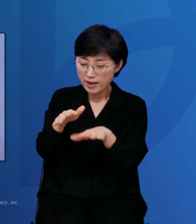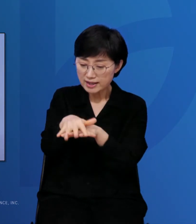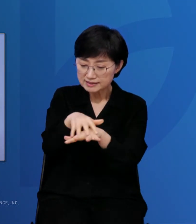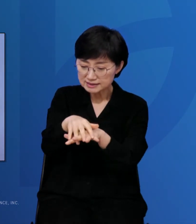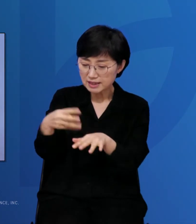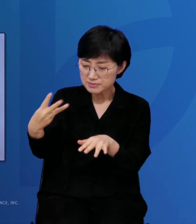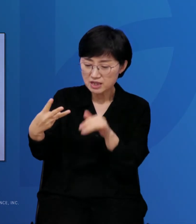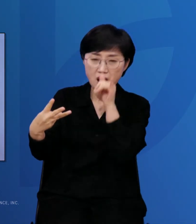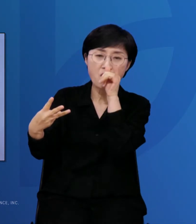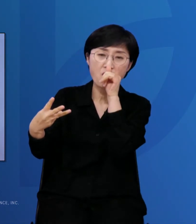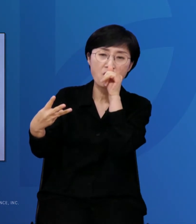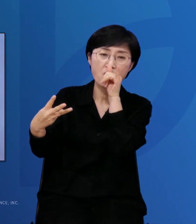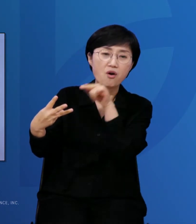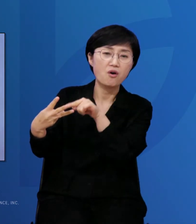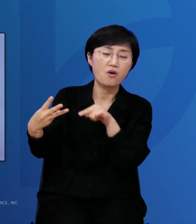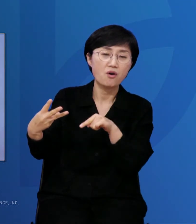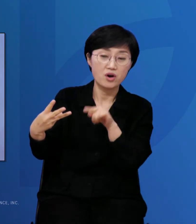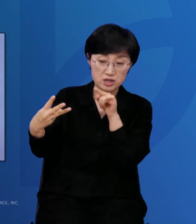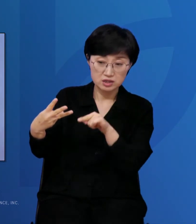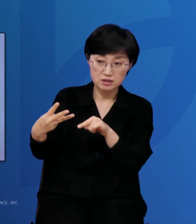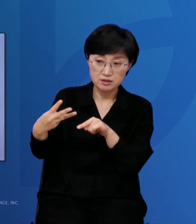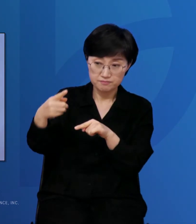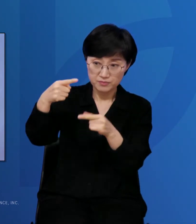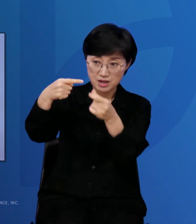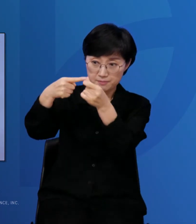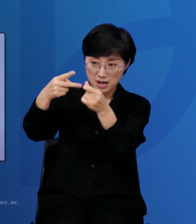이거 본보기를 해보세요.